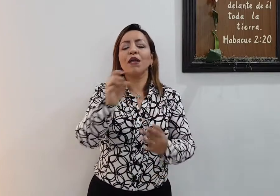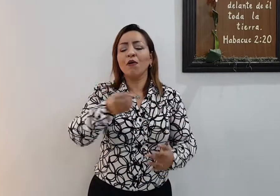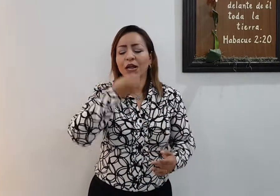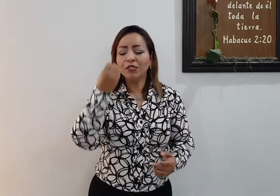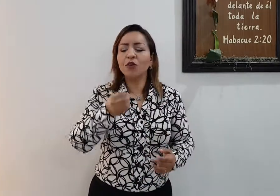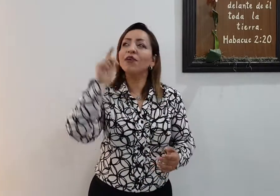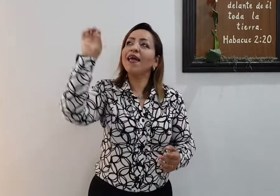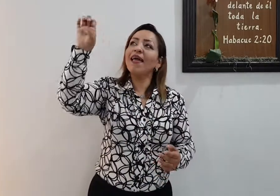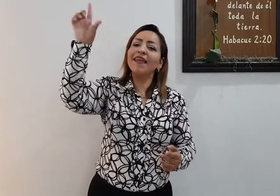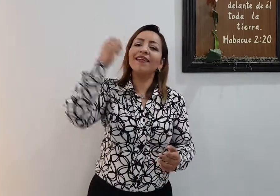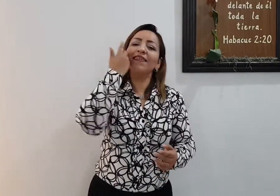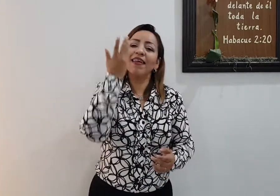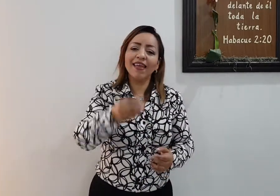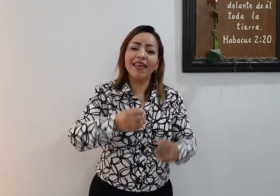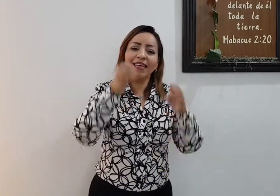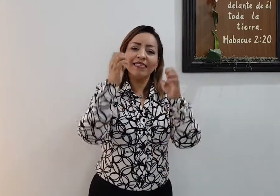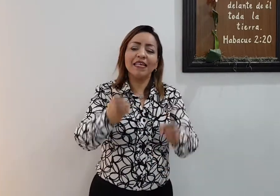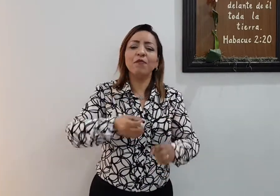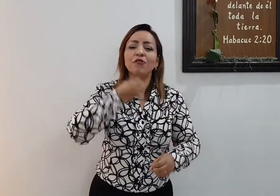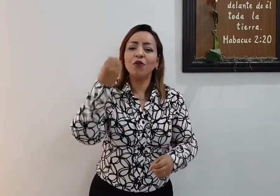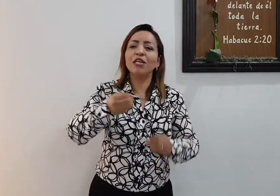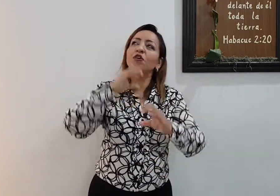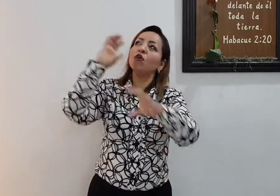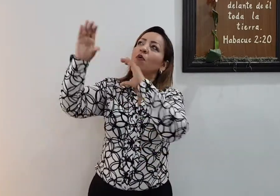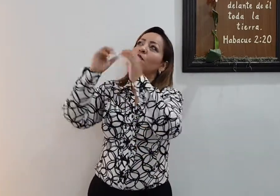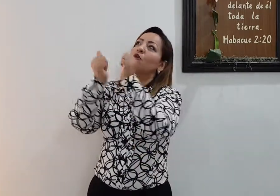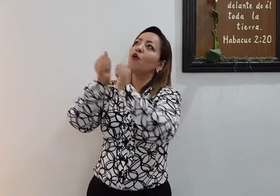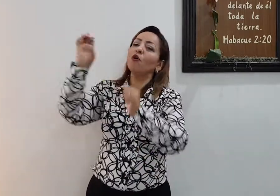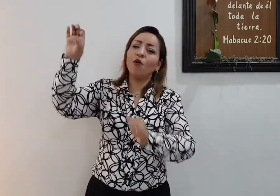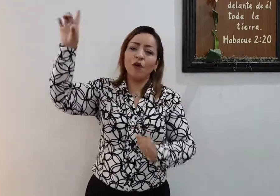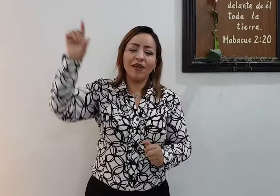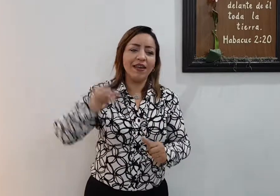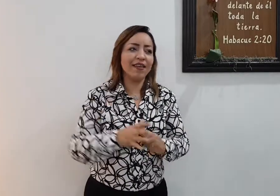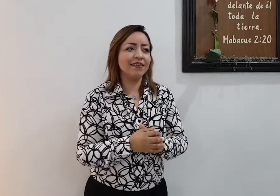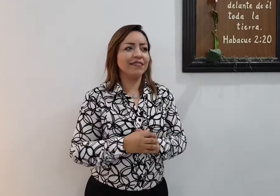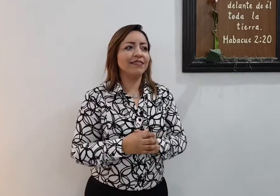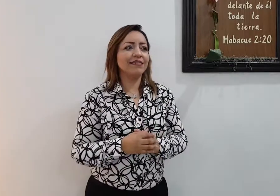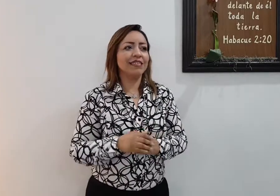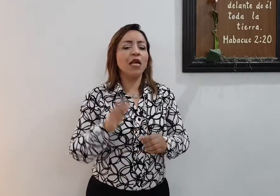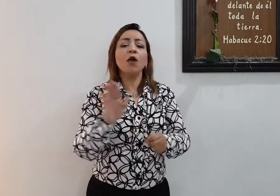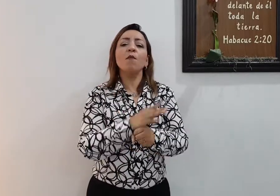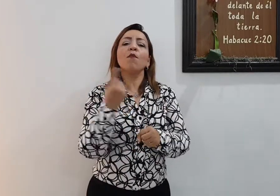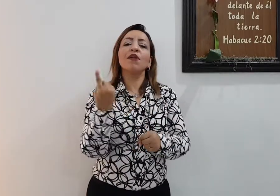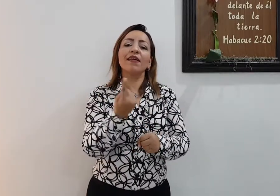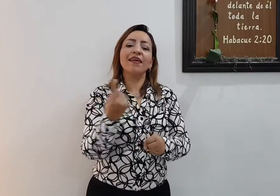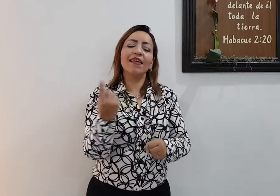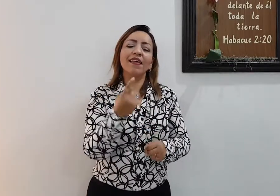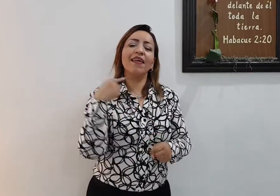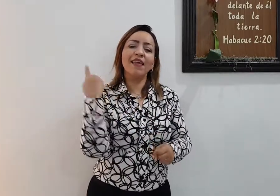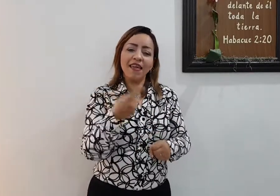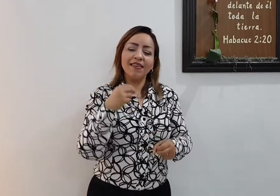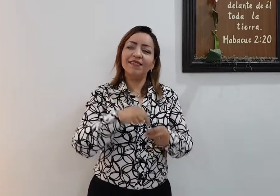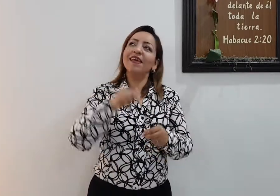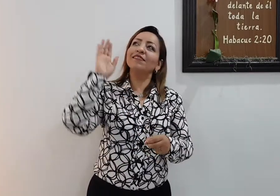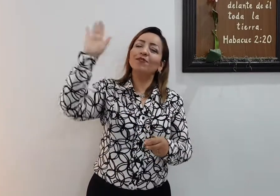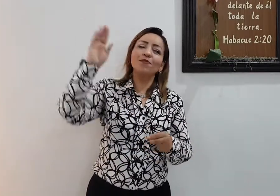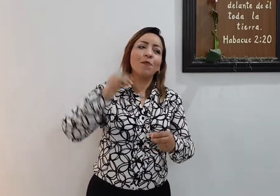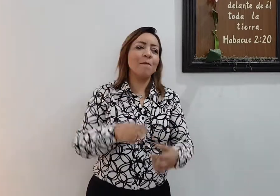Él. Aprendamos a orar, ¿verdad? Porque es en su presencia que tendremos la fortaleza necesaria para hacerle frente a